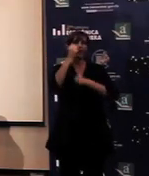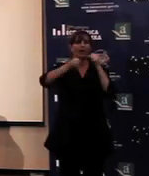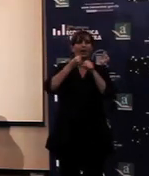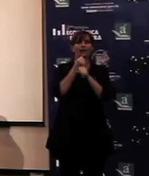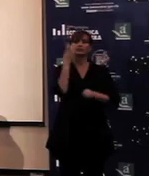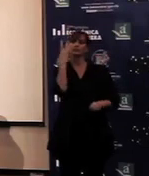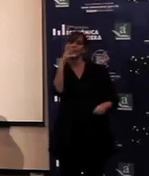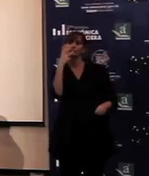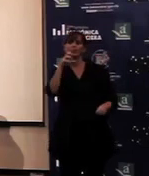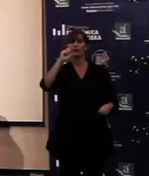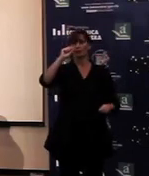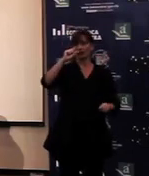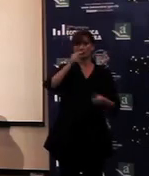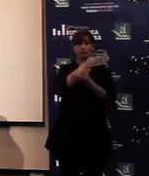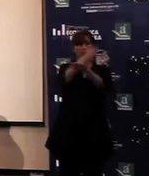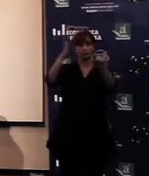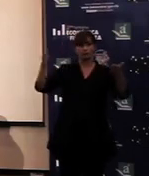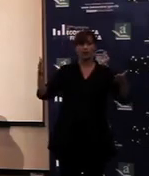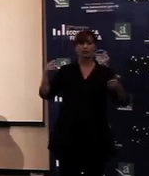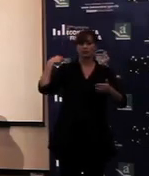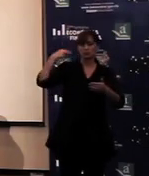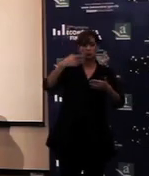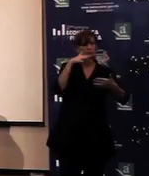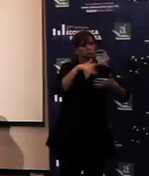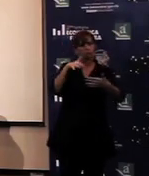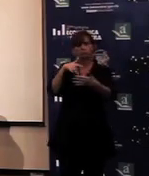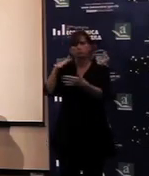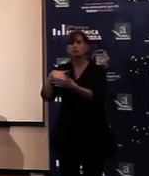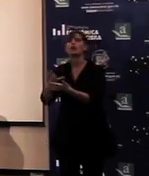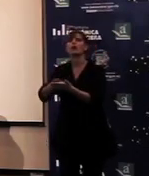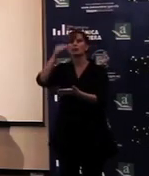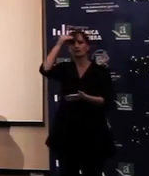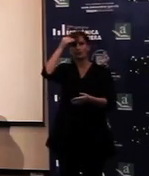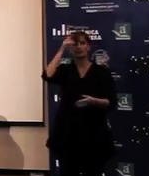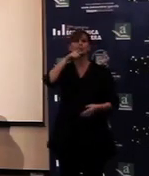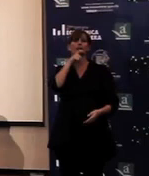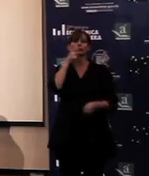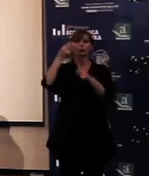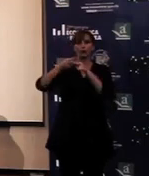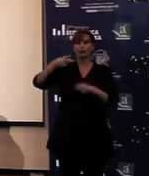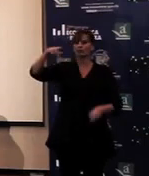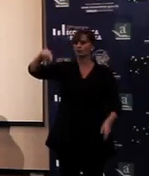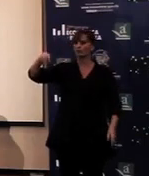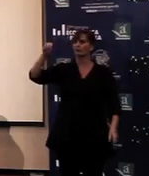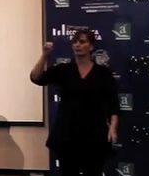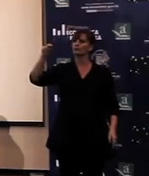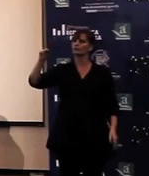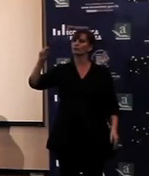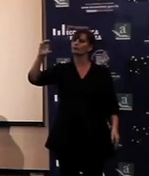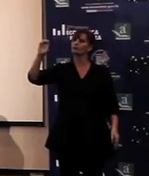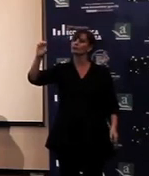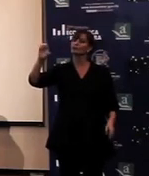historia, como estudiante de educación media, que es Don Ponce de León. A los 40 años que muere Don Ponce de León,